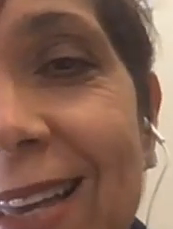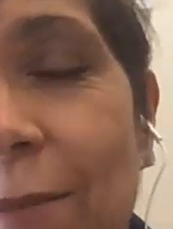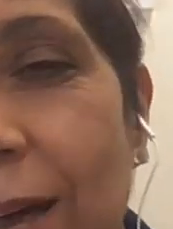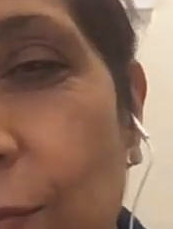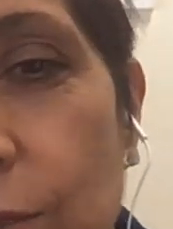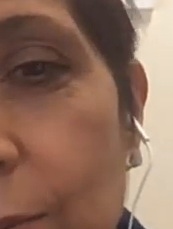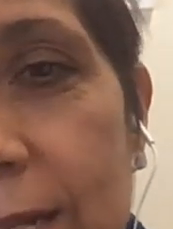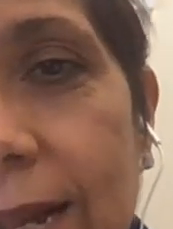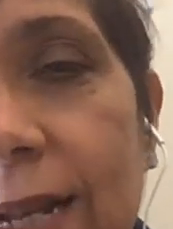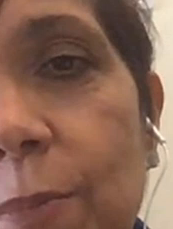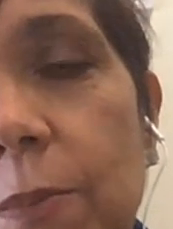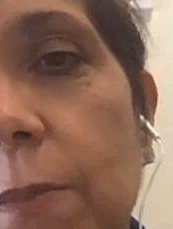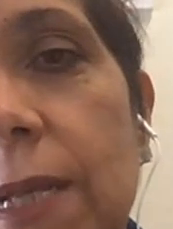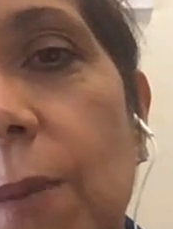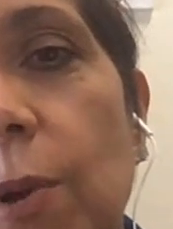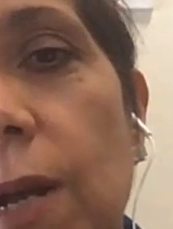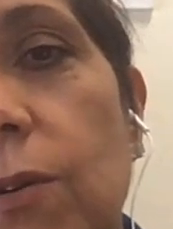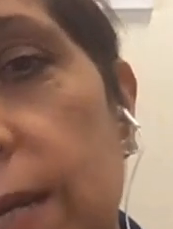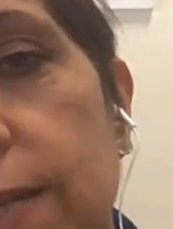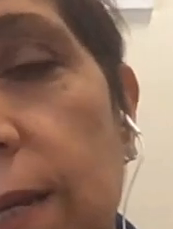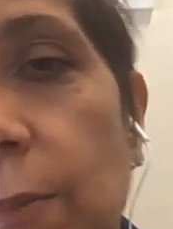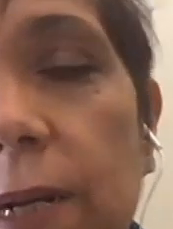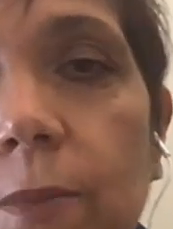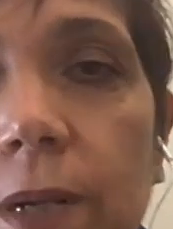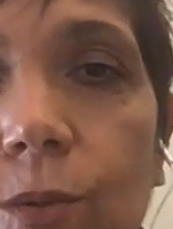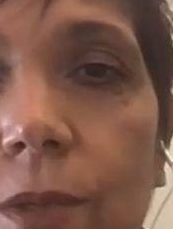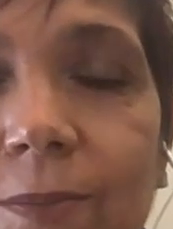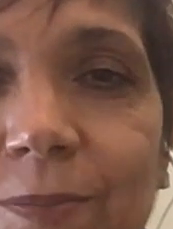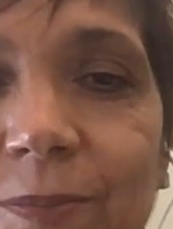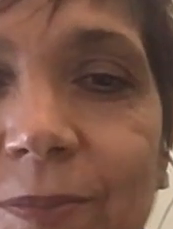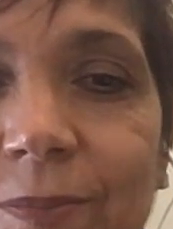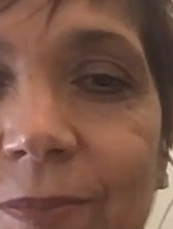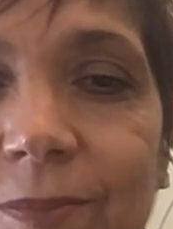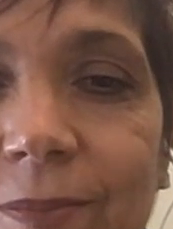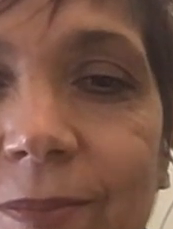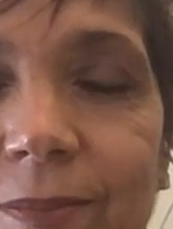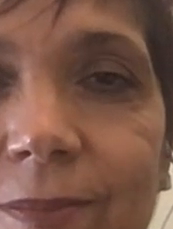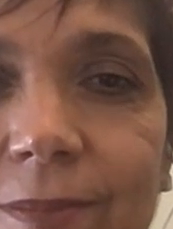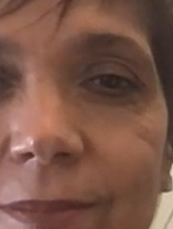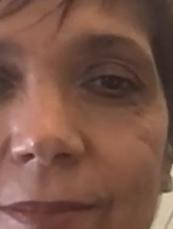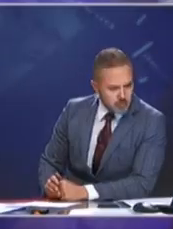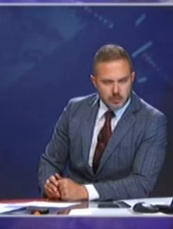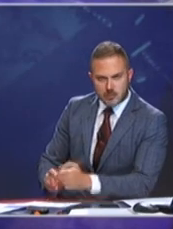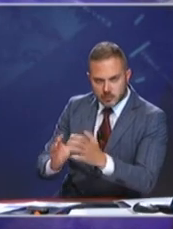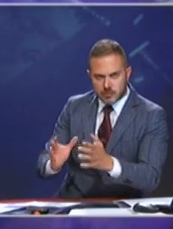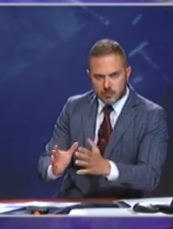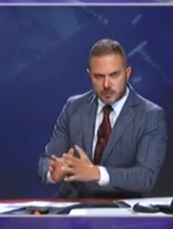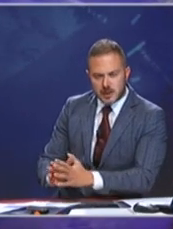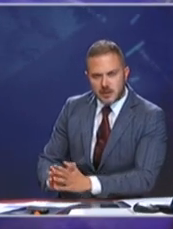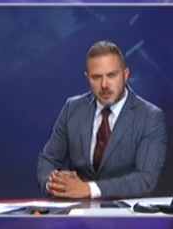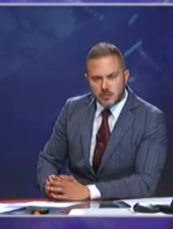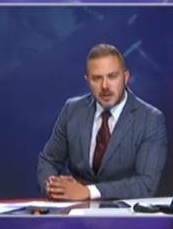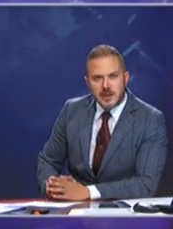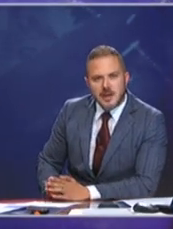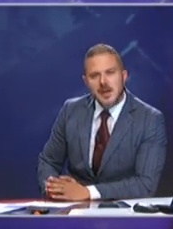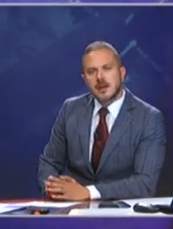impegnativa, ma fondamentale per permettere poi l'accoglienza nei reparti per acuti. Ecco, rimaniamo su questo ospedale